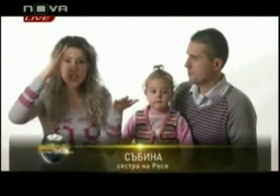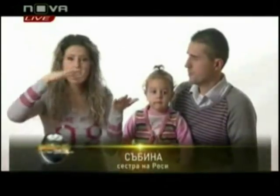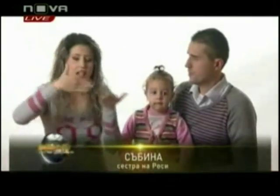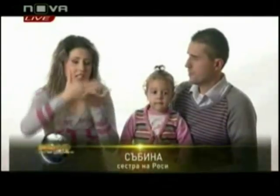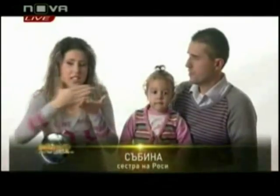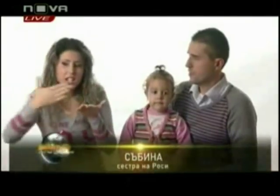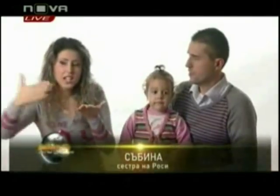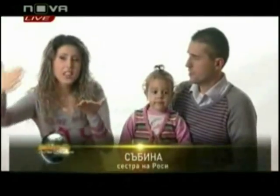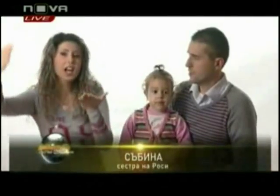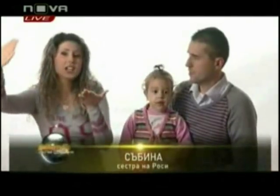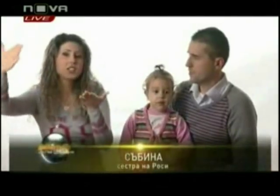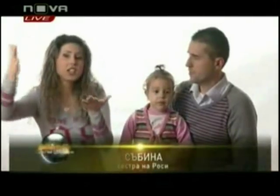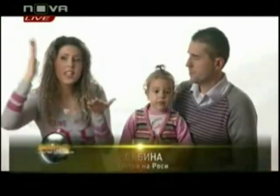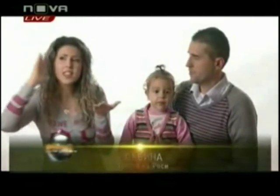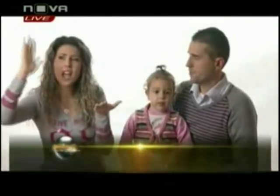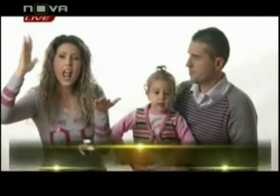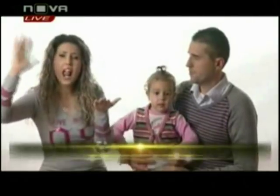Миличка, знаеш, че ще стигнеш далеч.